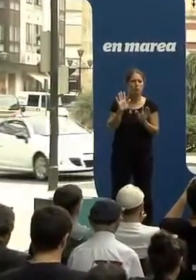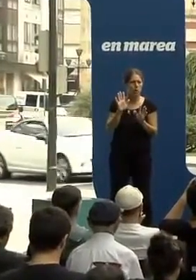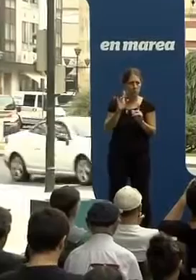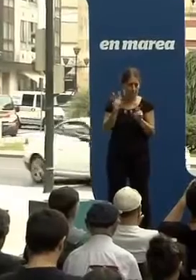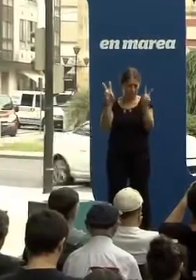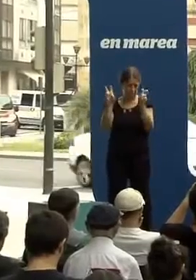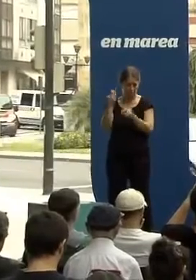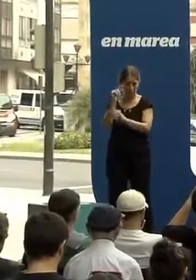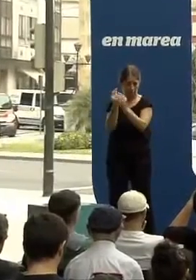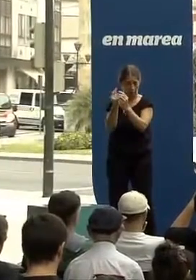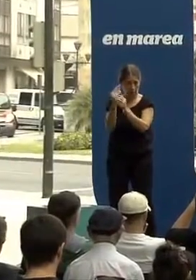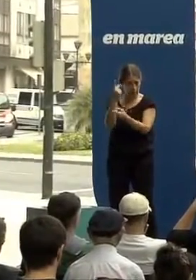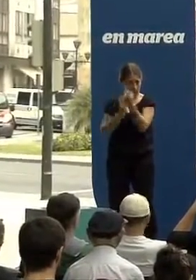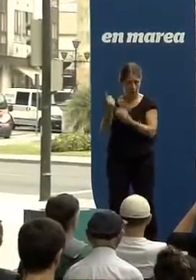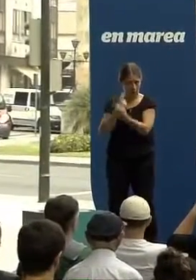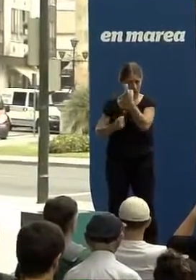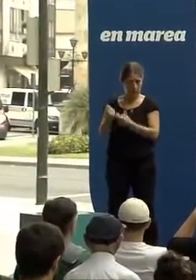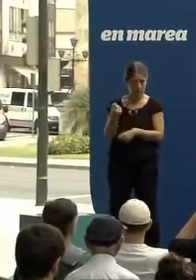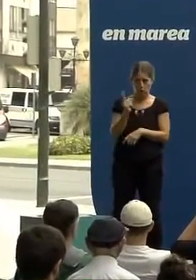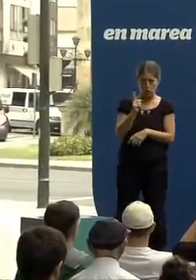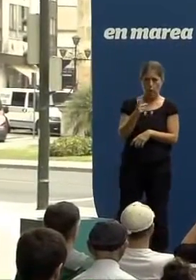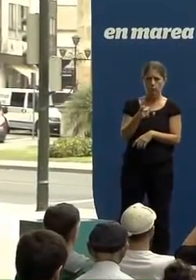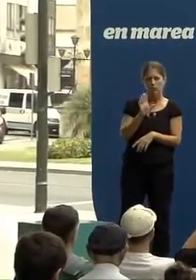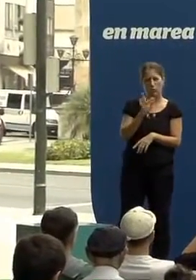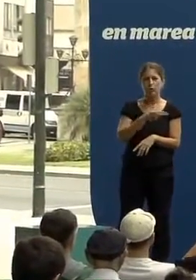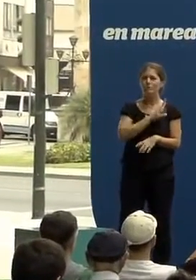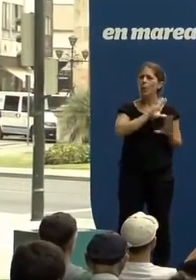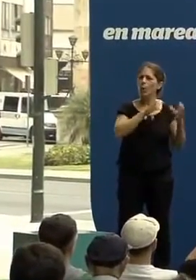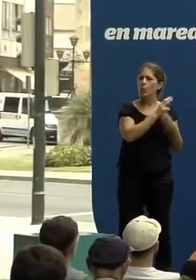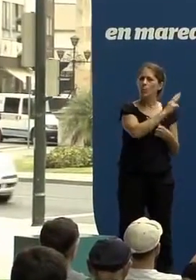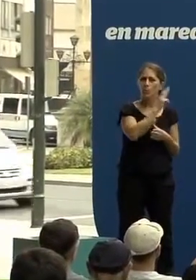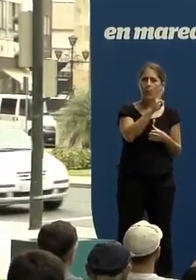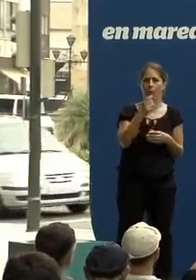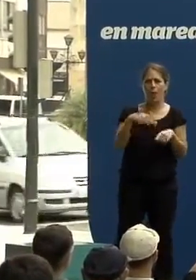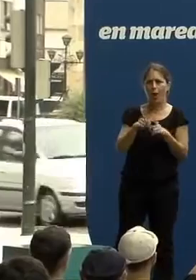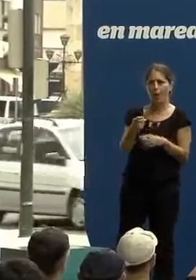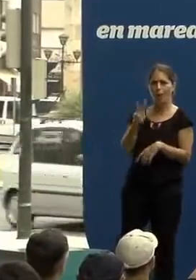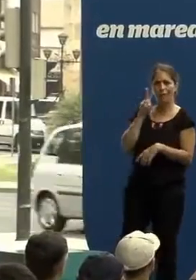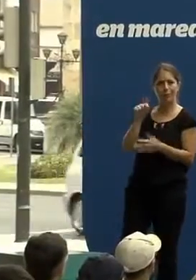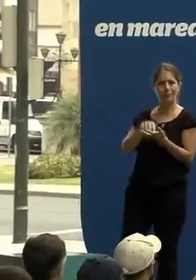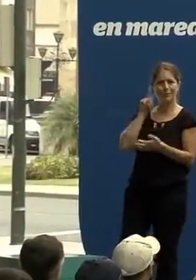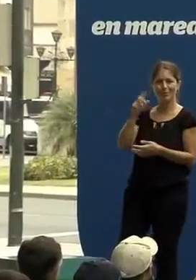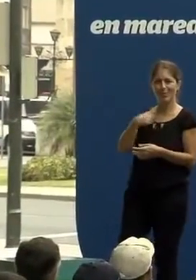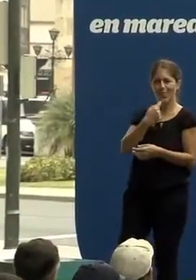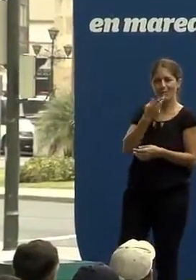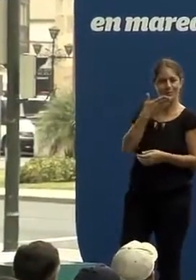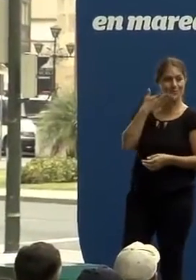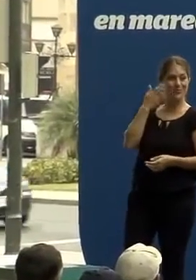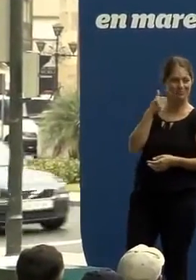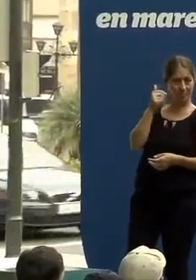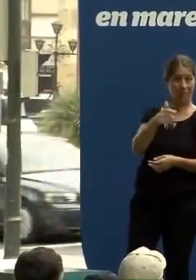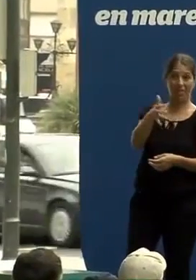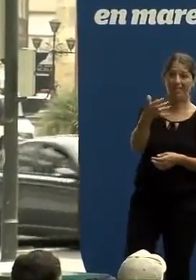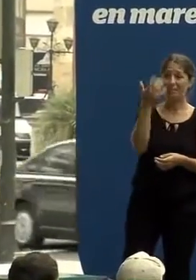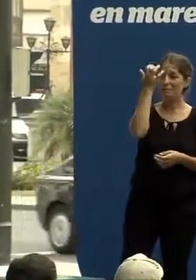senón pola reacción do Partido Popular ás enquisas. Sacaba un tuit o Partido Popular onde decía: "Te imaginas que